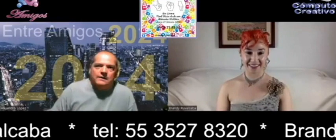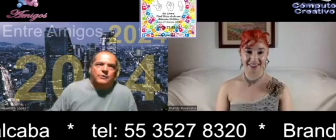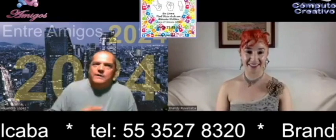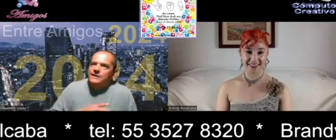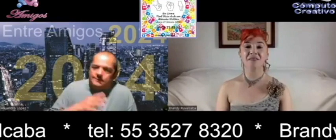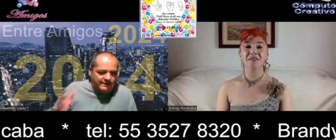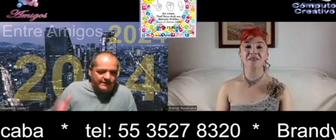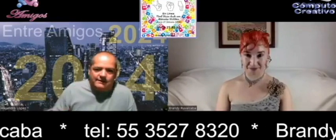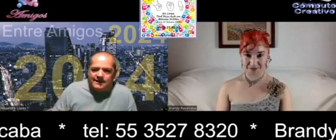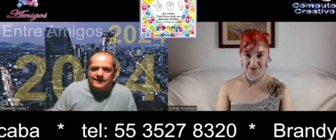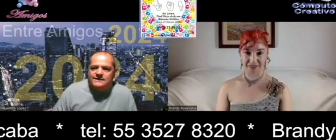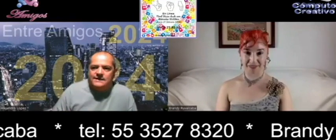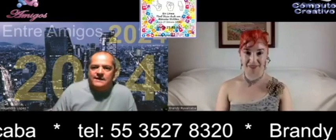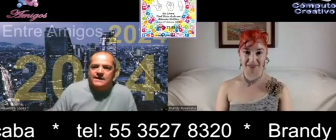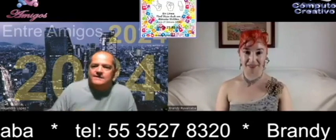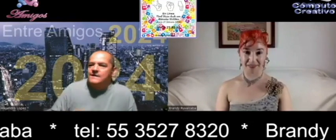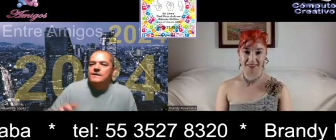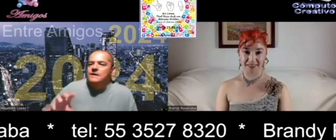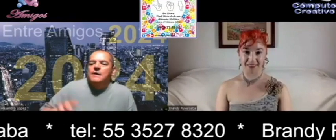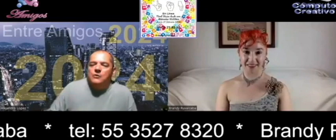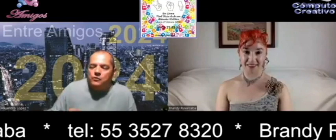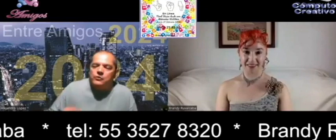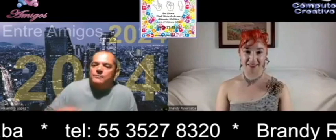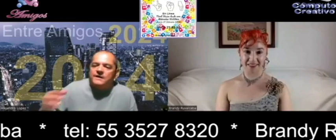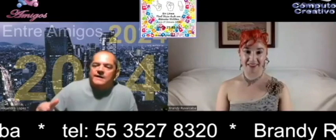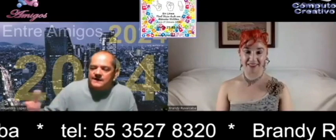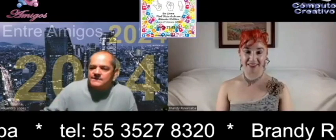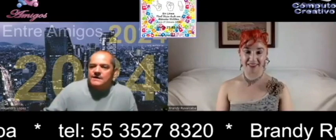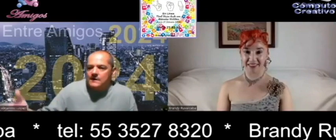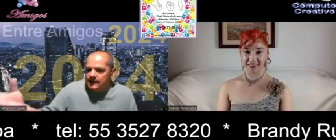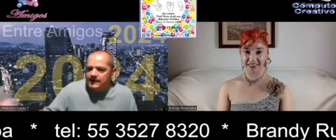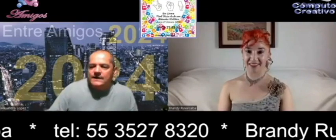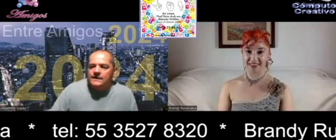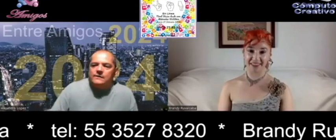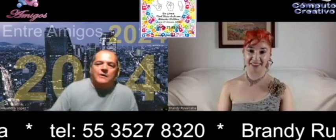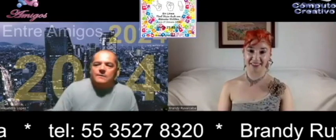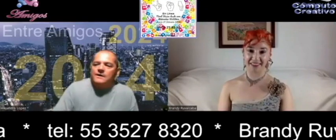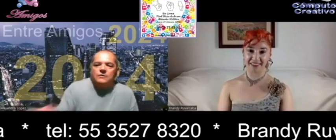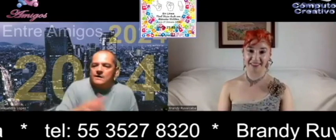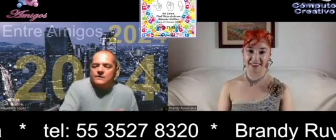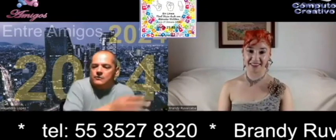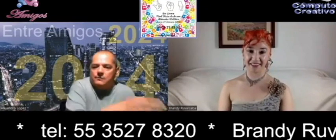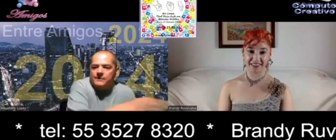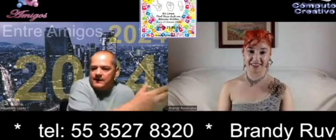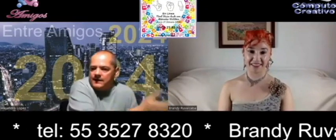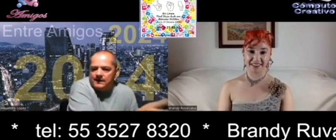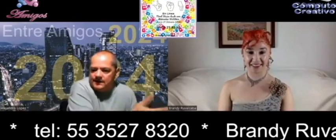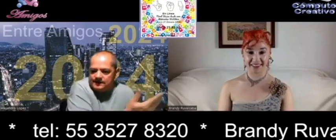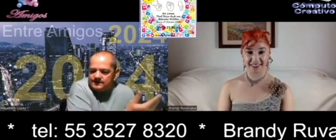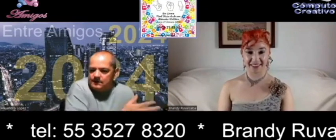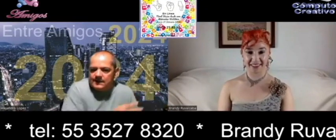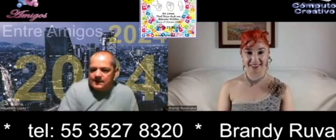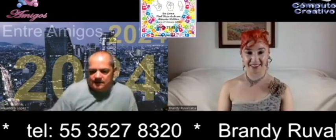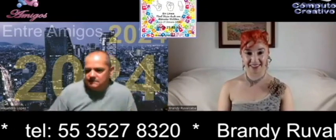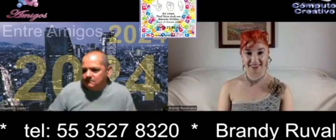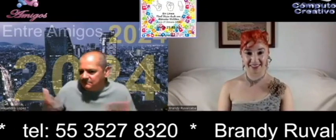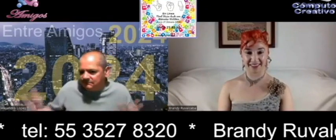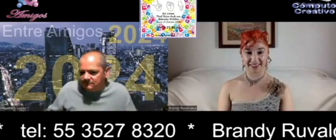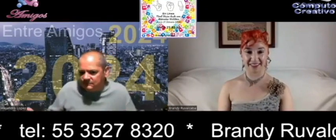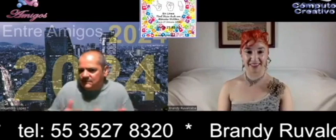si, porque también que decían, es que un hombre de raza negra no habla igual que un hombre de raza